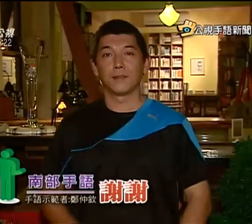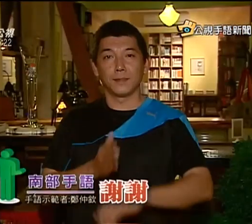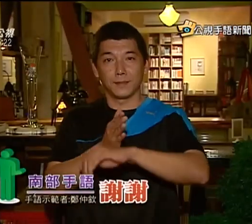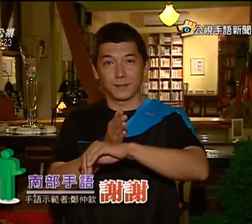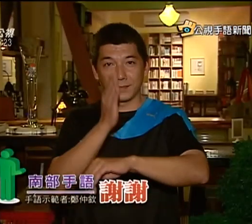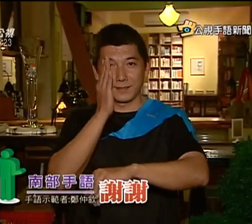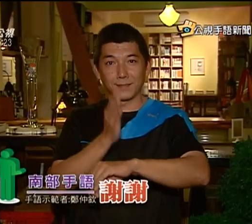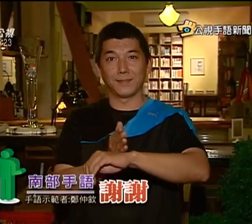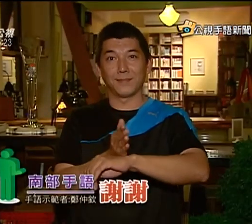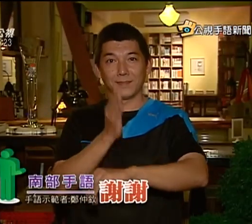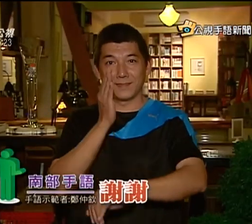谢谢，